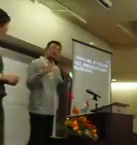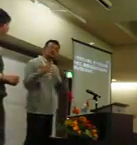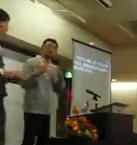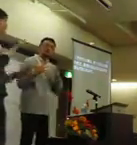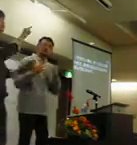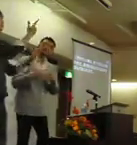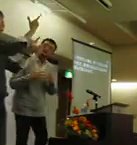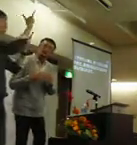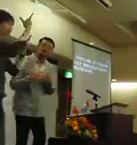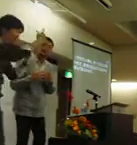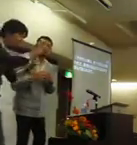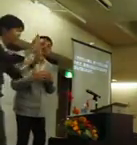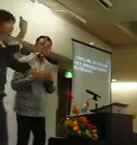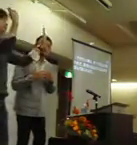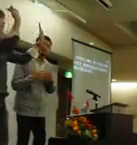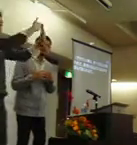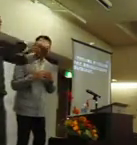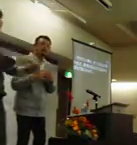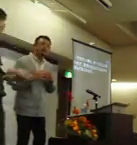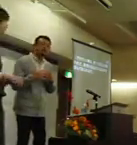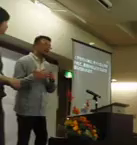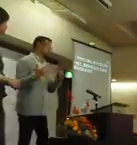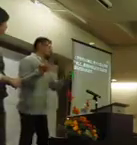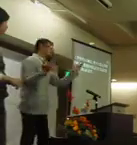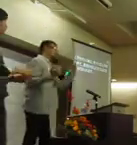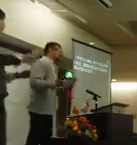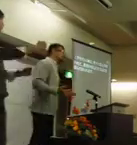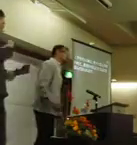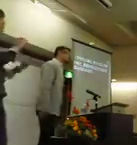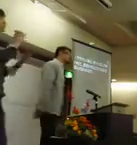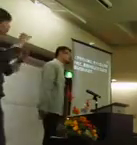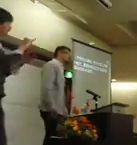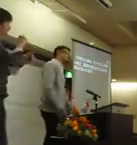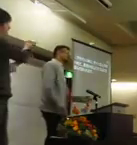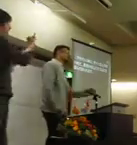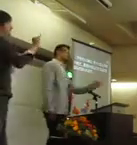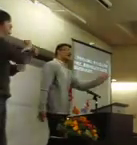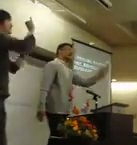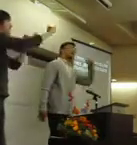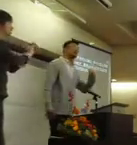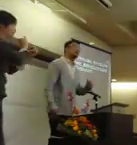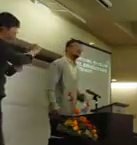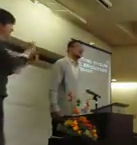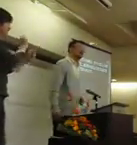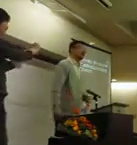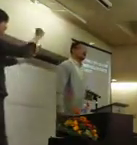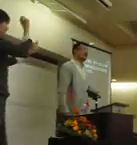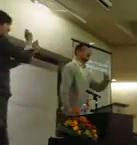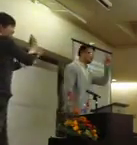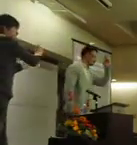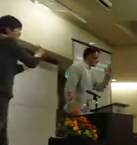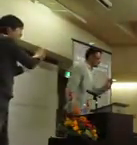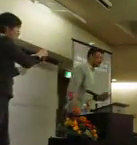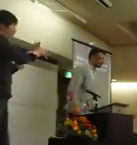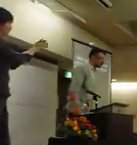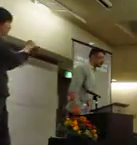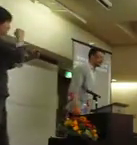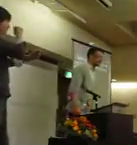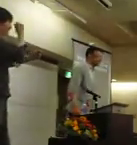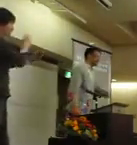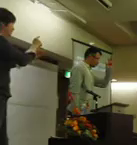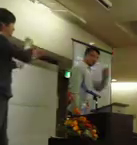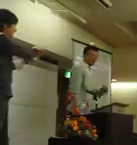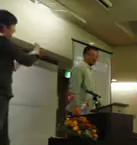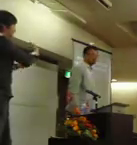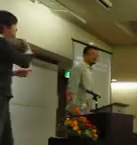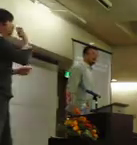その通りになるんですよ。私のことをインターネットで書き連ねた、あの野郎は飲酒するから